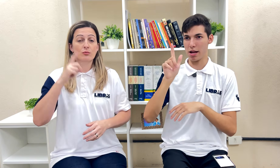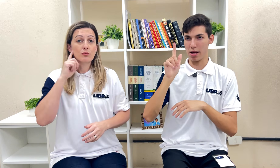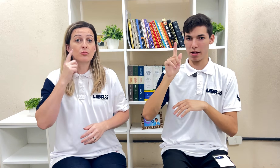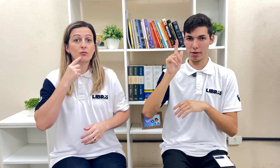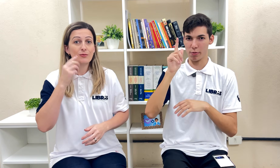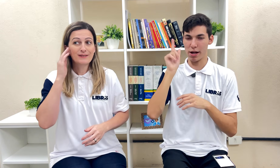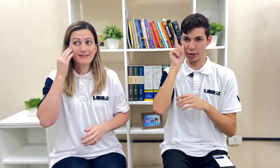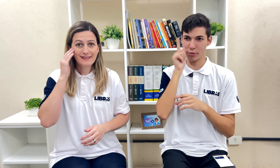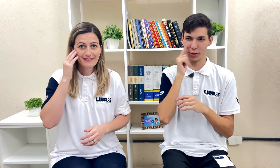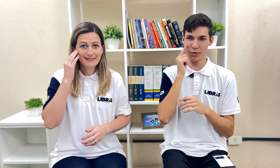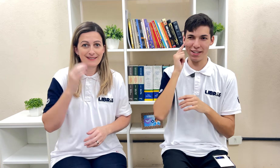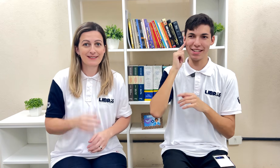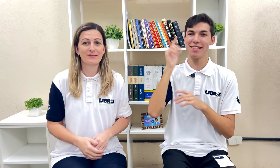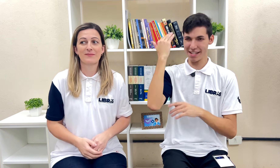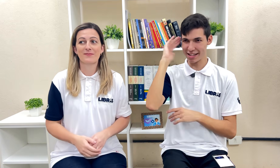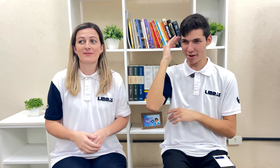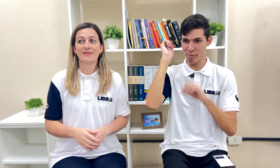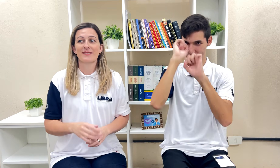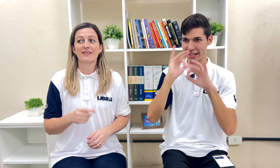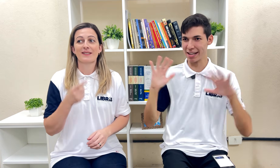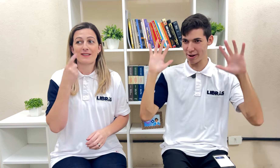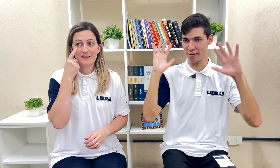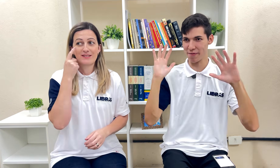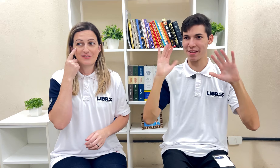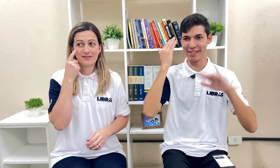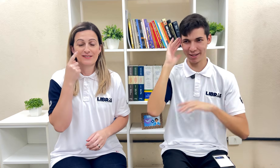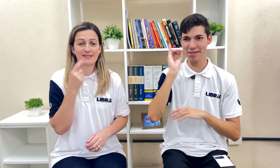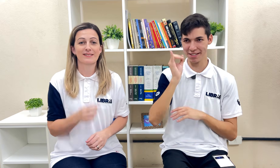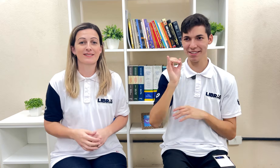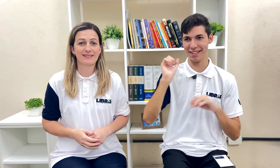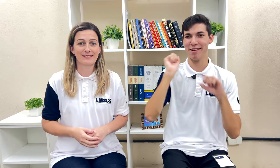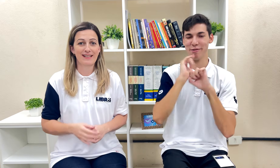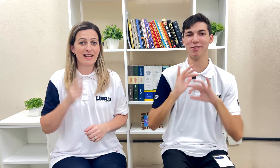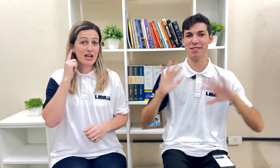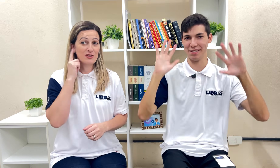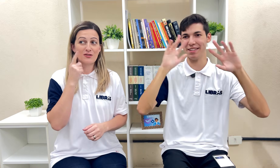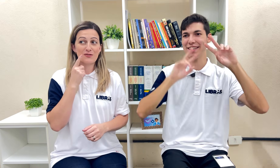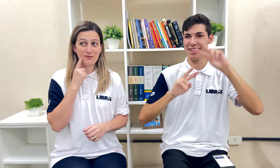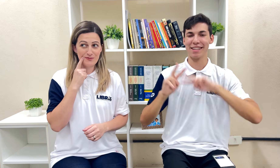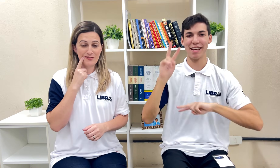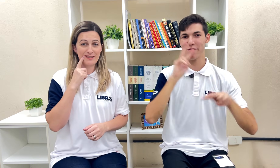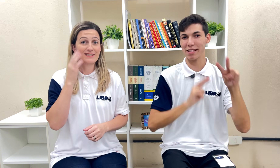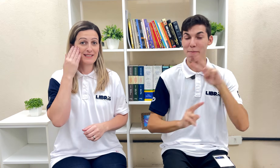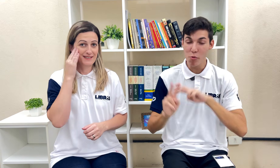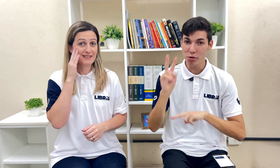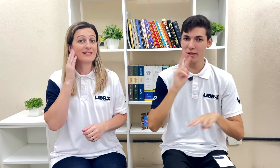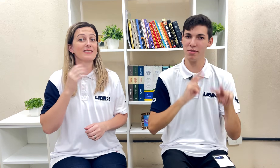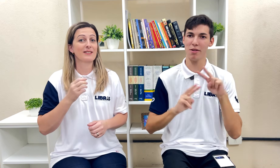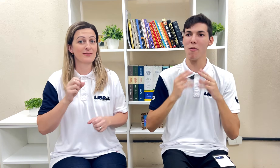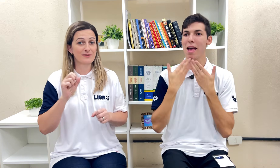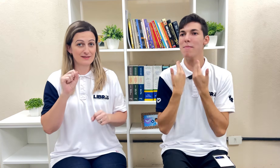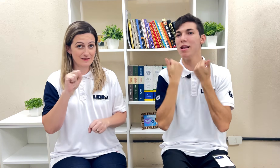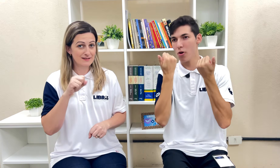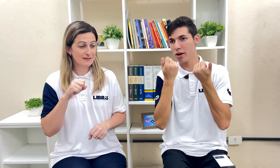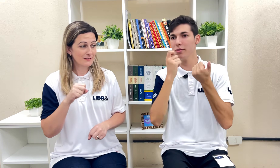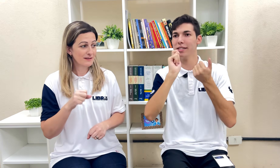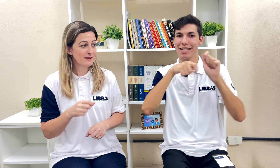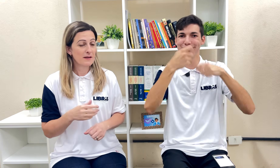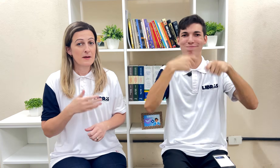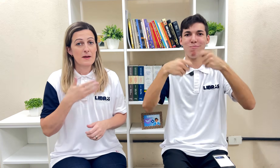a Júlia. Você entendeu a música, claro? Entendeu? Sim. Ela falou que sim. Que é muito mais visual. É melhor do que aquele